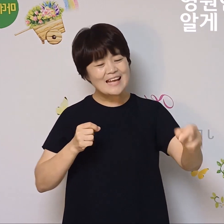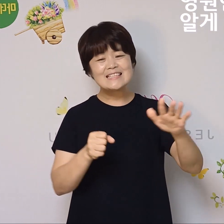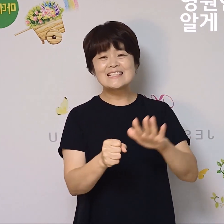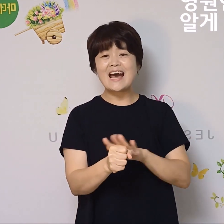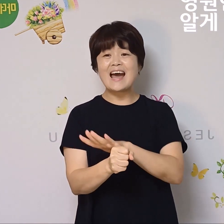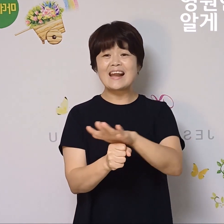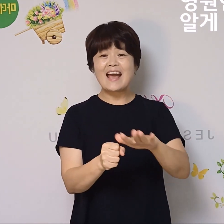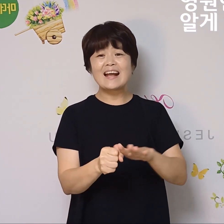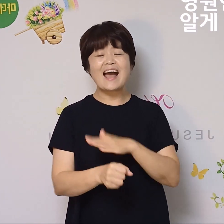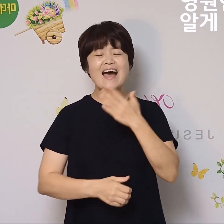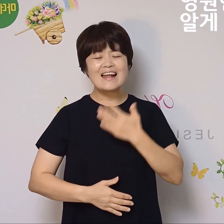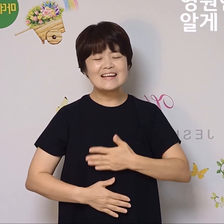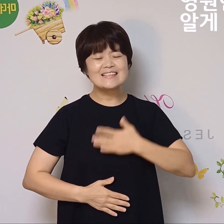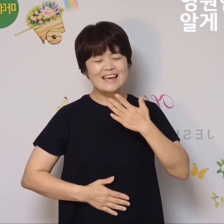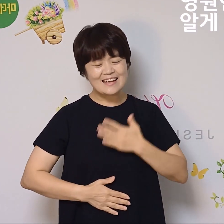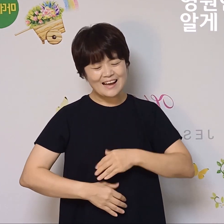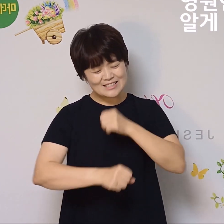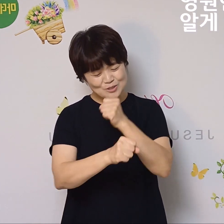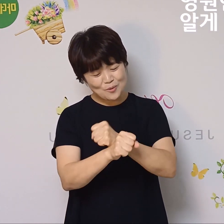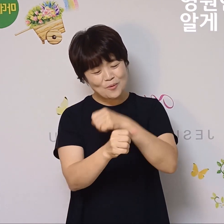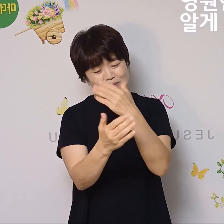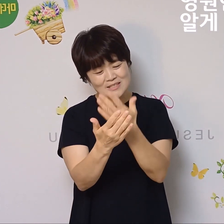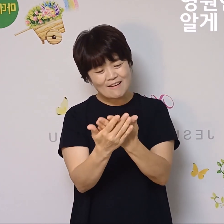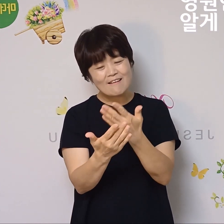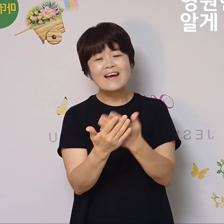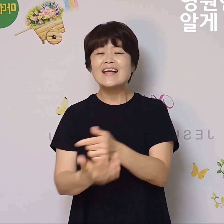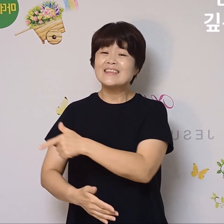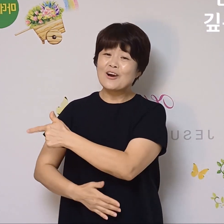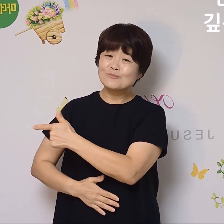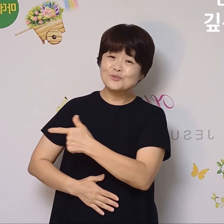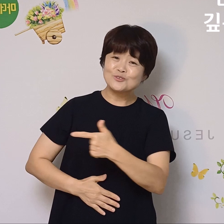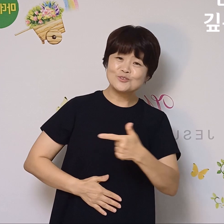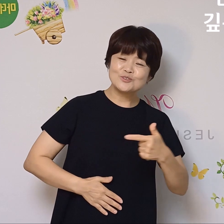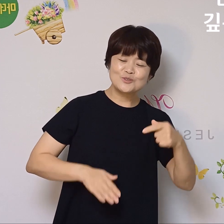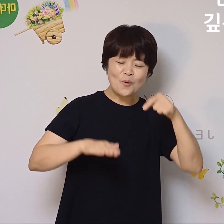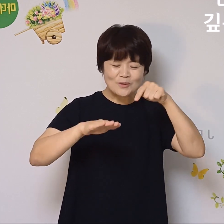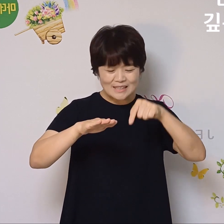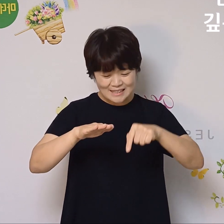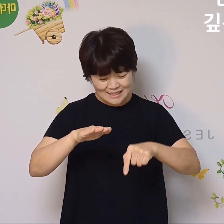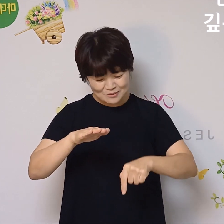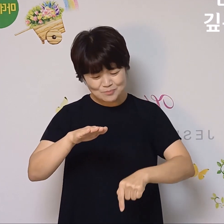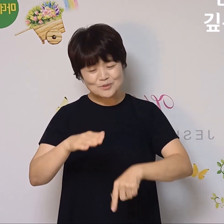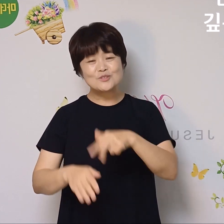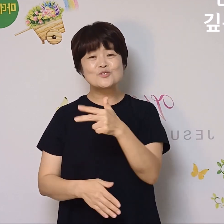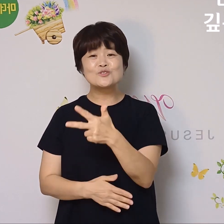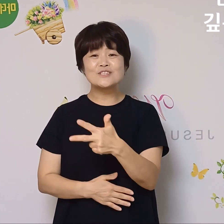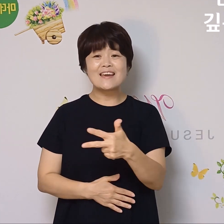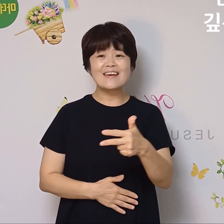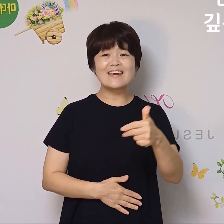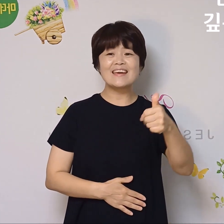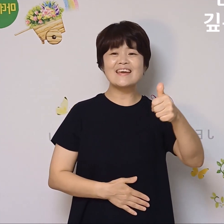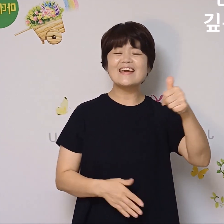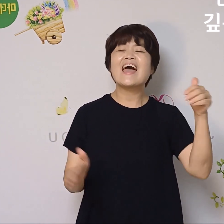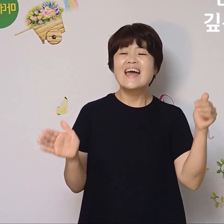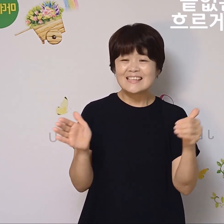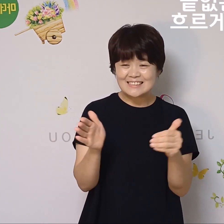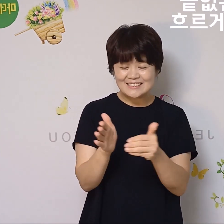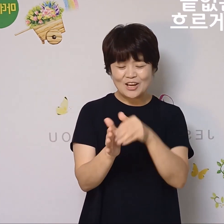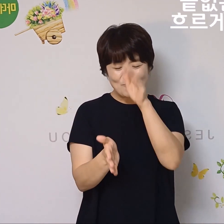영원한 사랑 알게 하소서. 너무도 깊은 주의